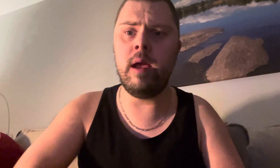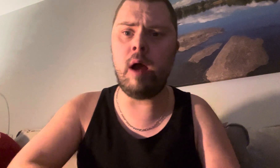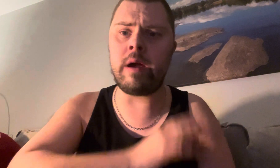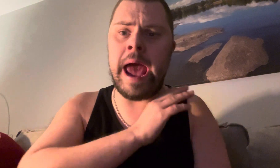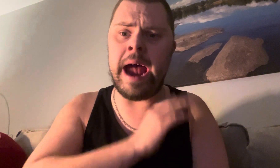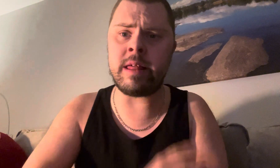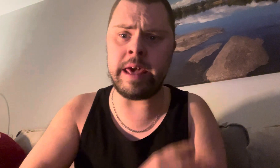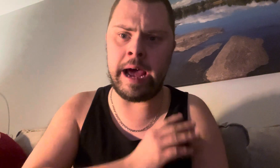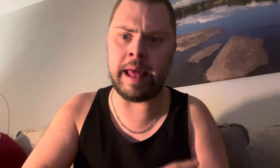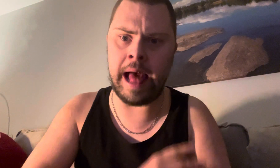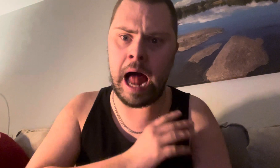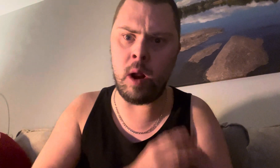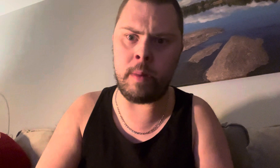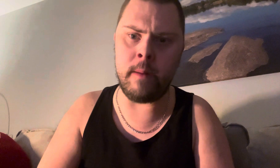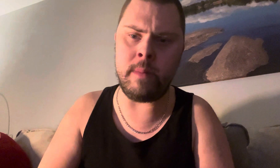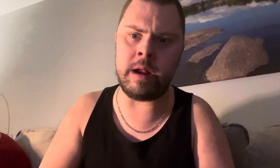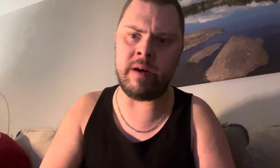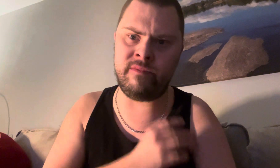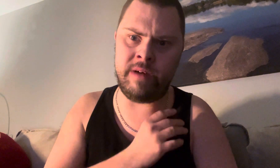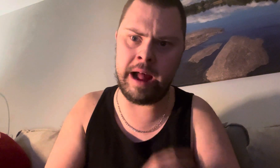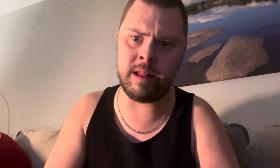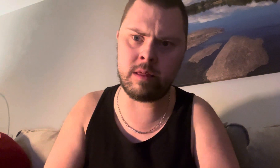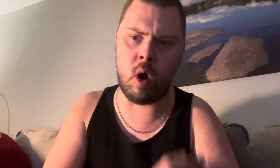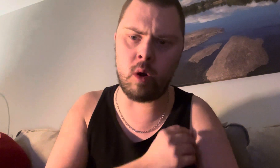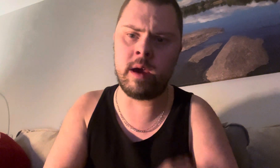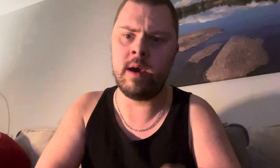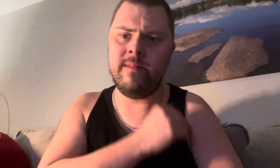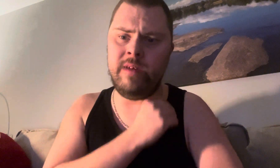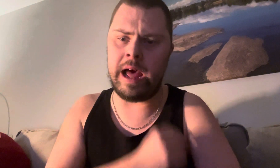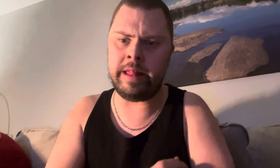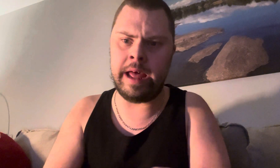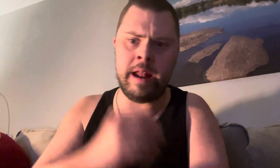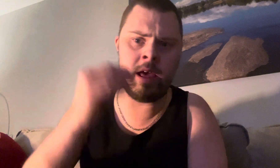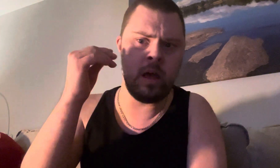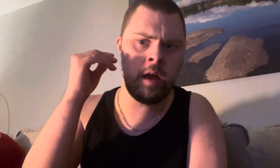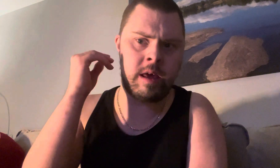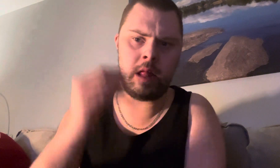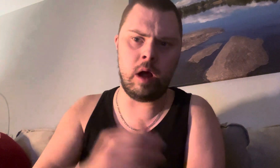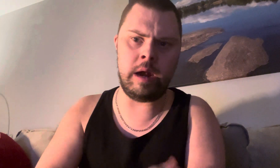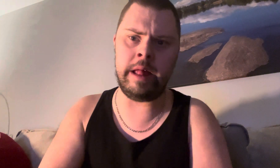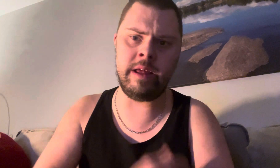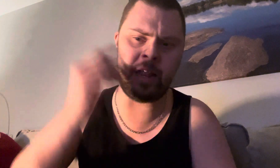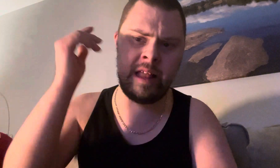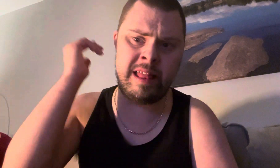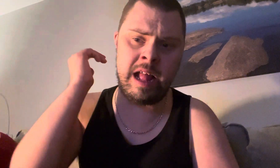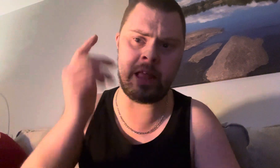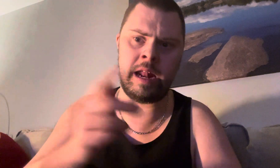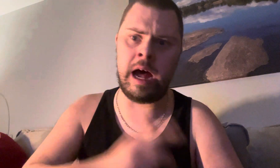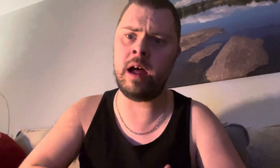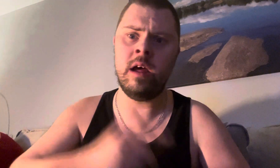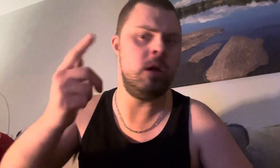Jag älskar er alla mina fans och vänner, kanalen eller tittarna, just